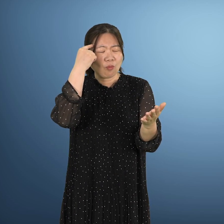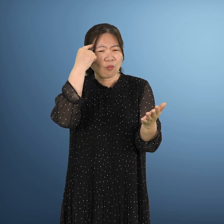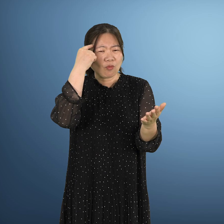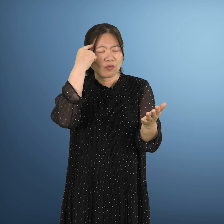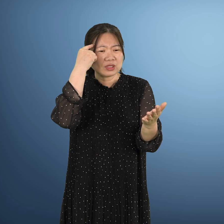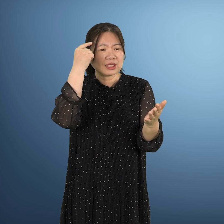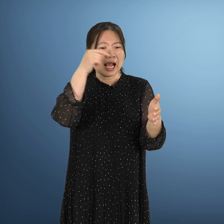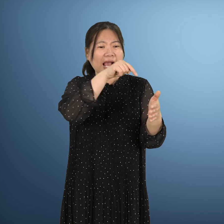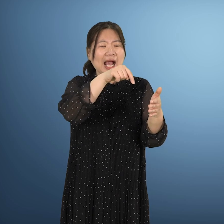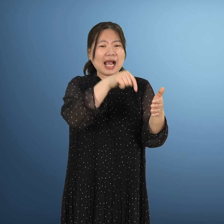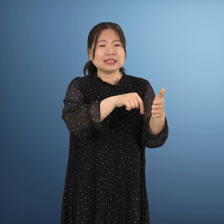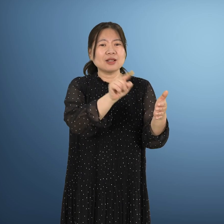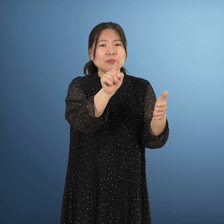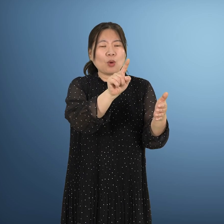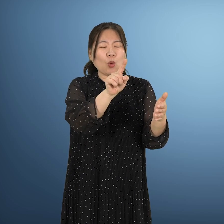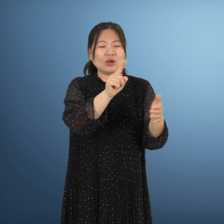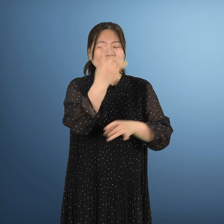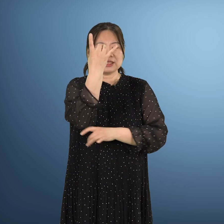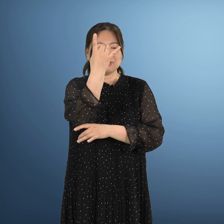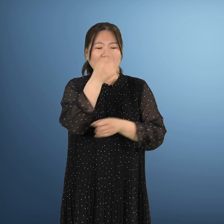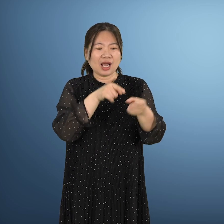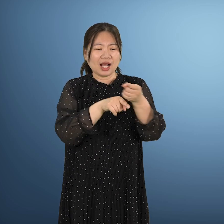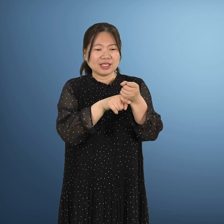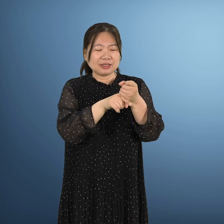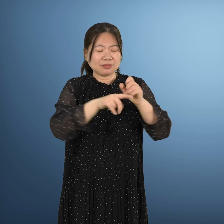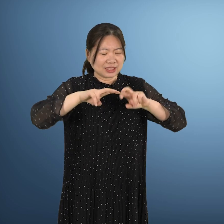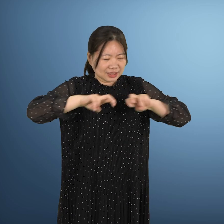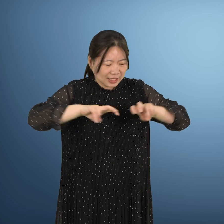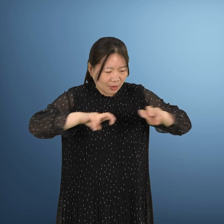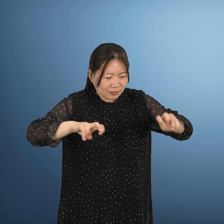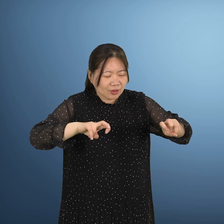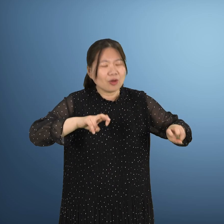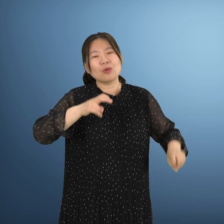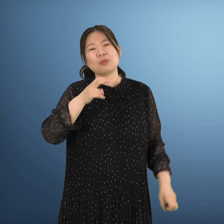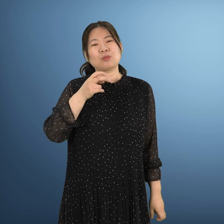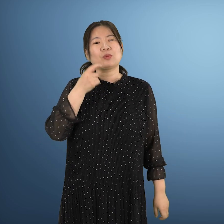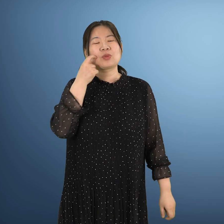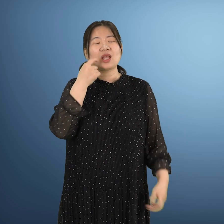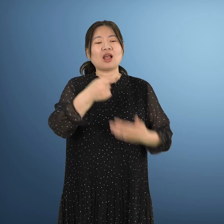근본 취지로까지, 의미로까지 들어가지를 못하고